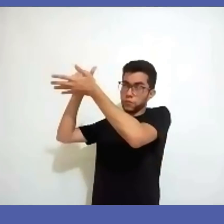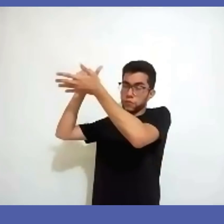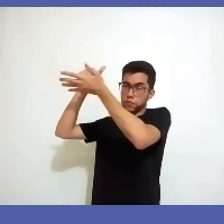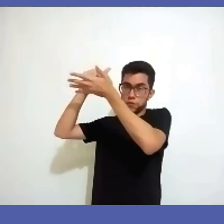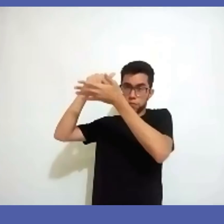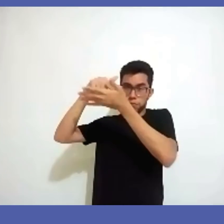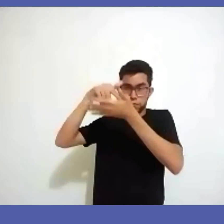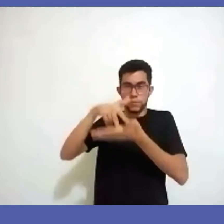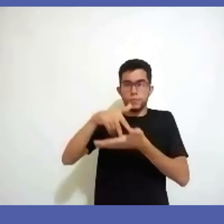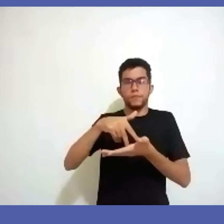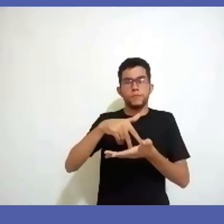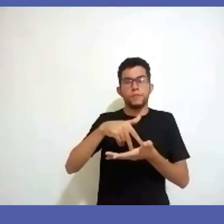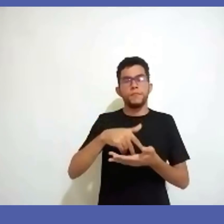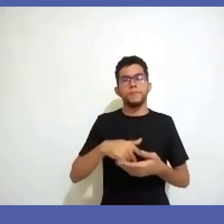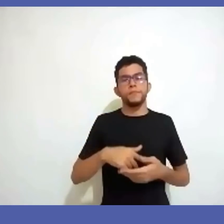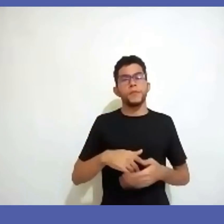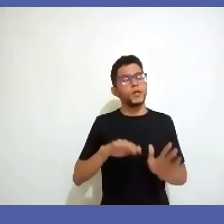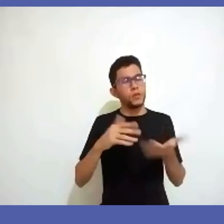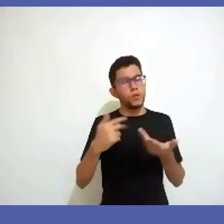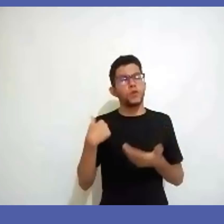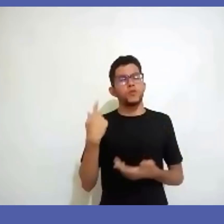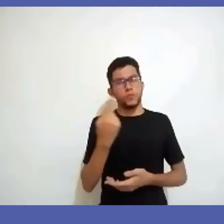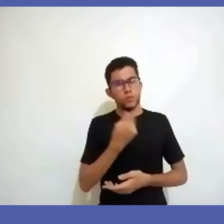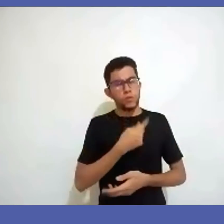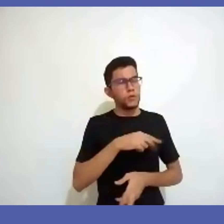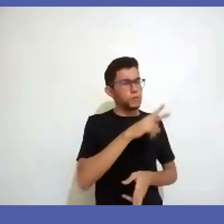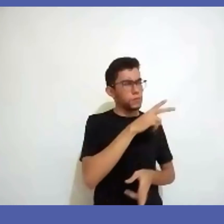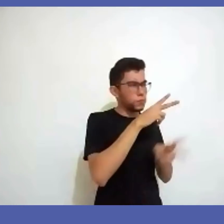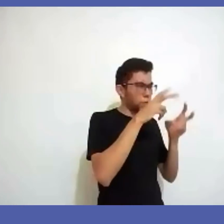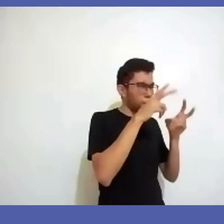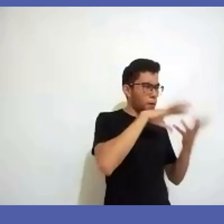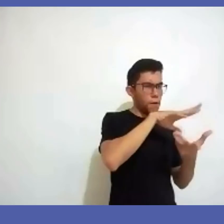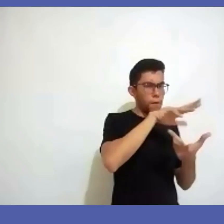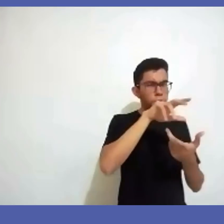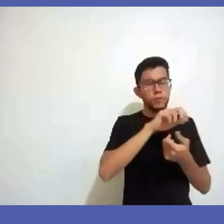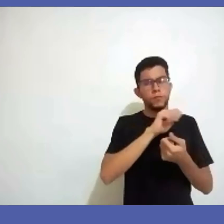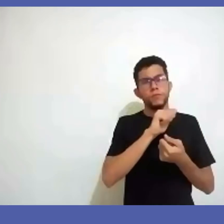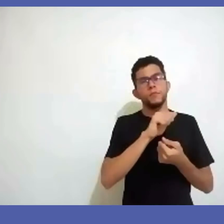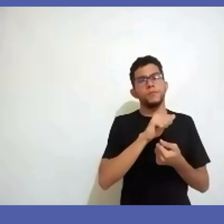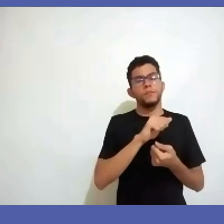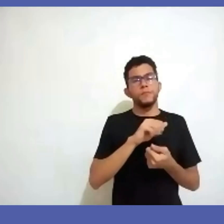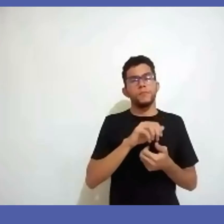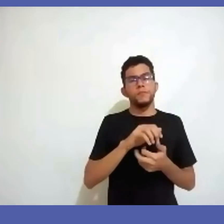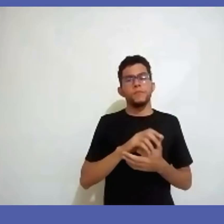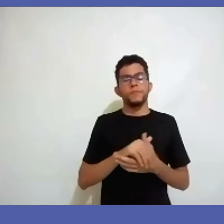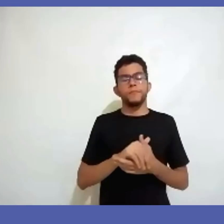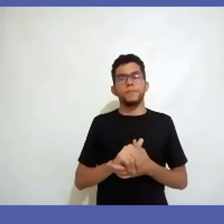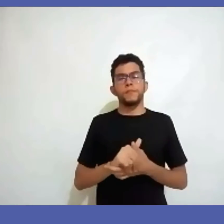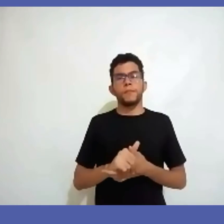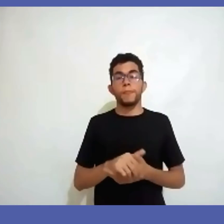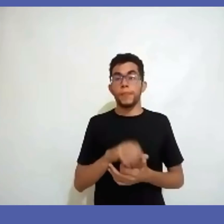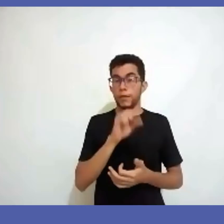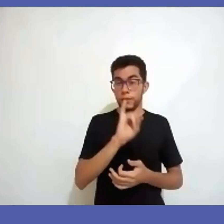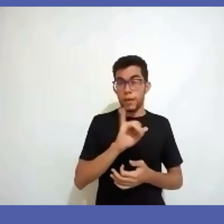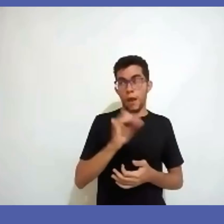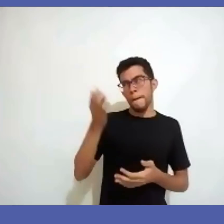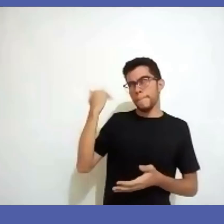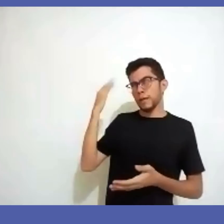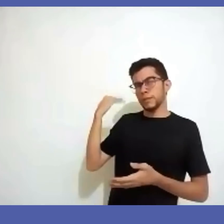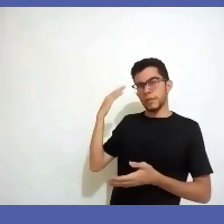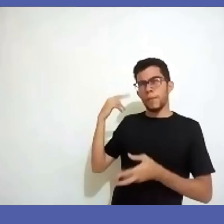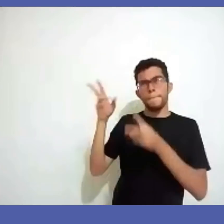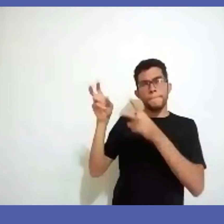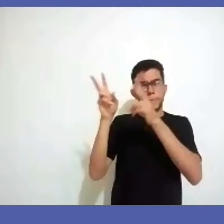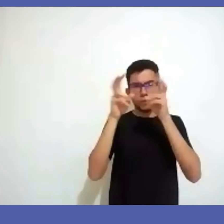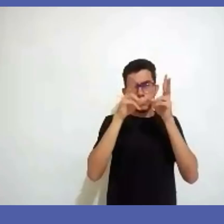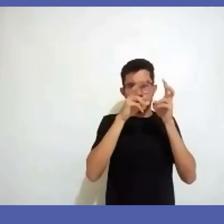portas. Irmãos, nós estamos vendo todas essas coisas. Se em outras gerações, irmãos, essa história toda é